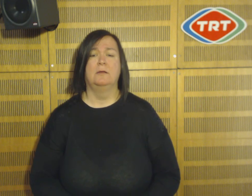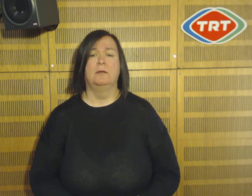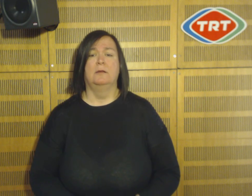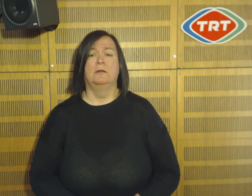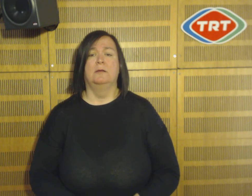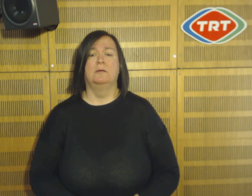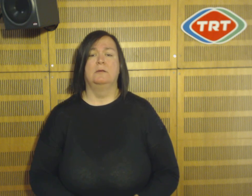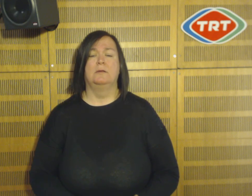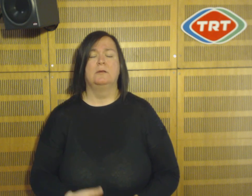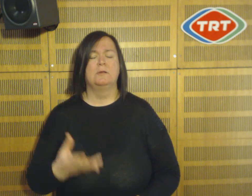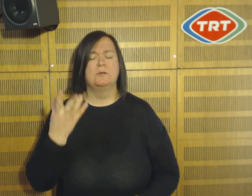sönse de